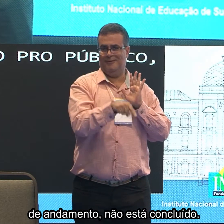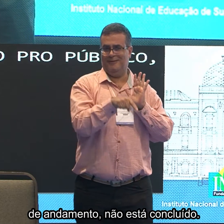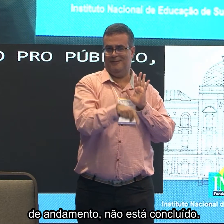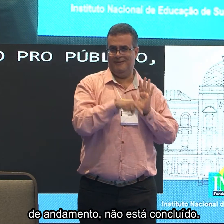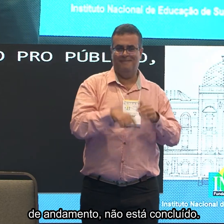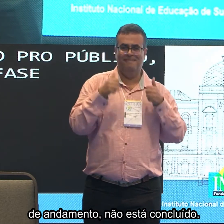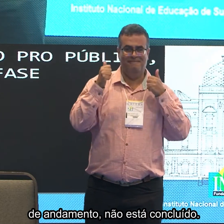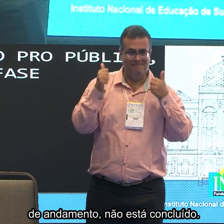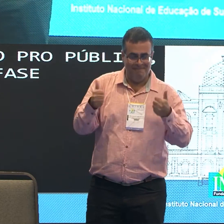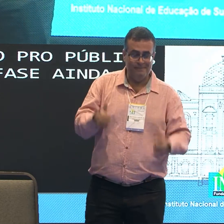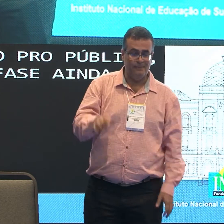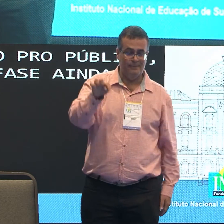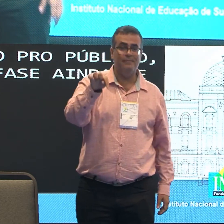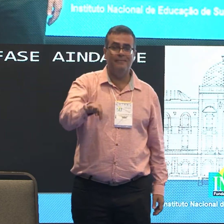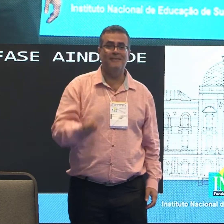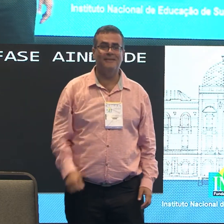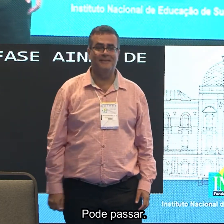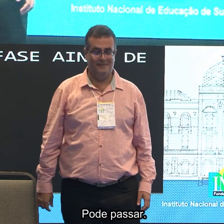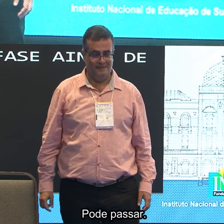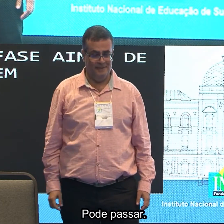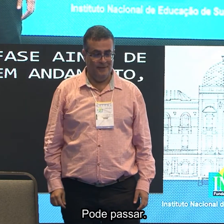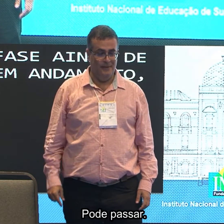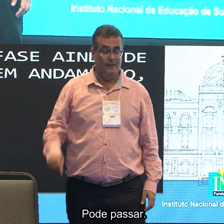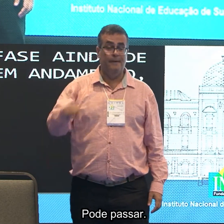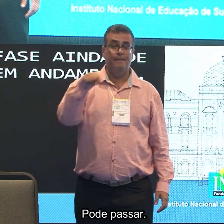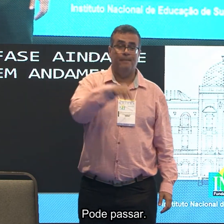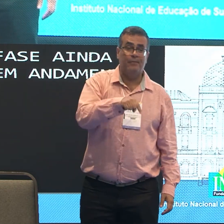está concluído. Pode passar?